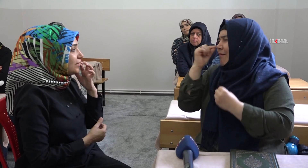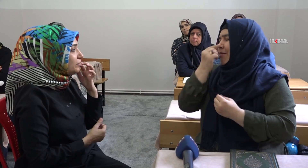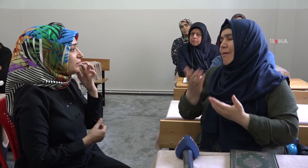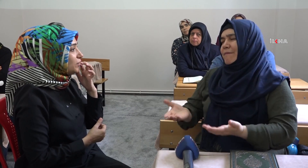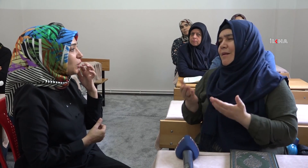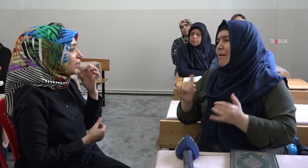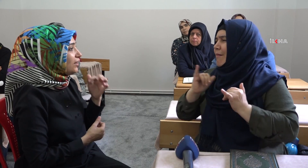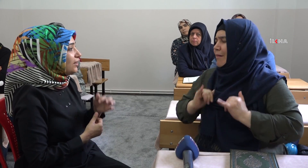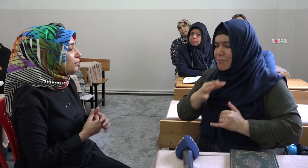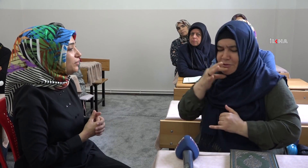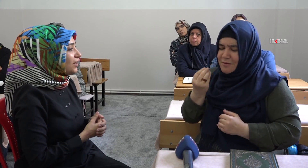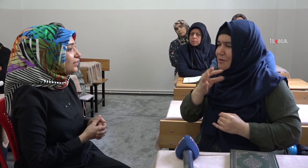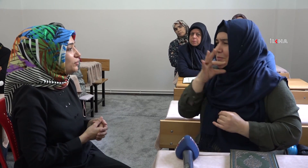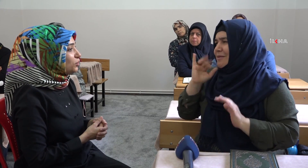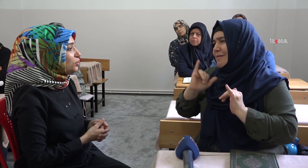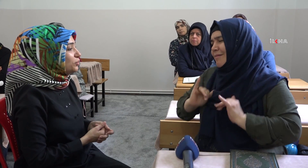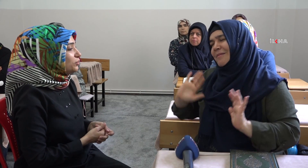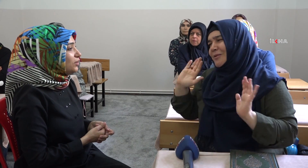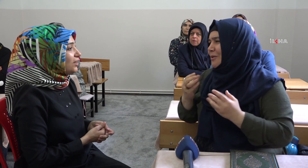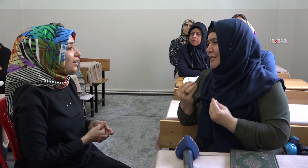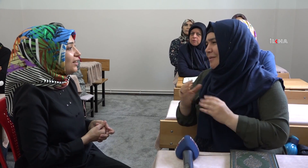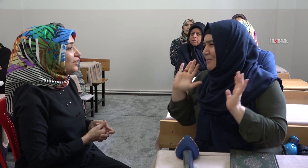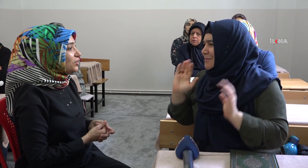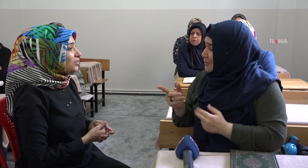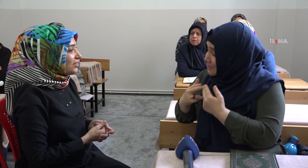öğrendim. Kolay, hafif, rahat, mutluyum.